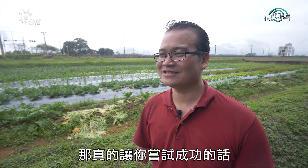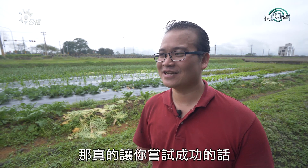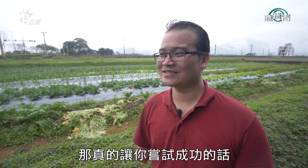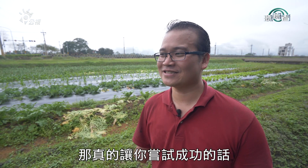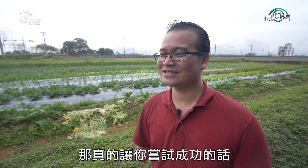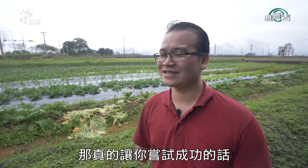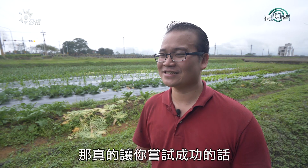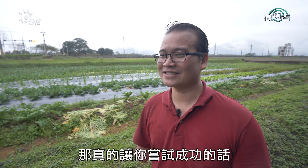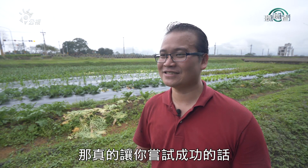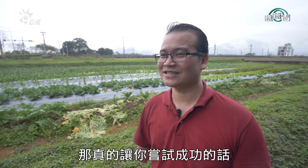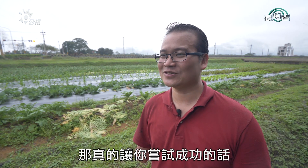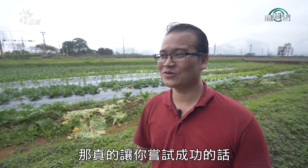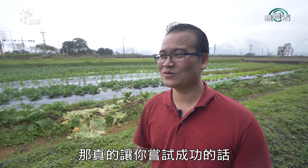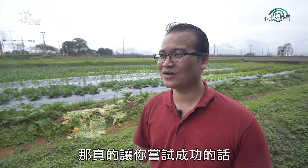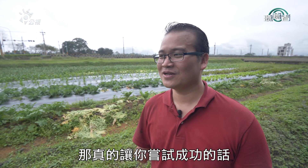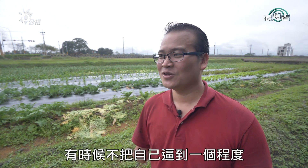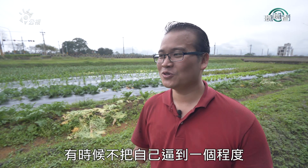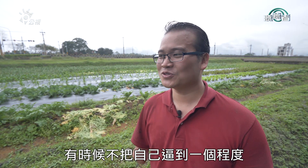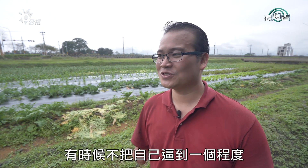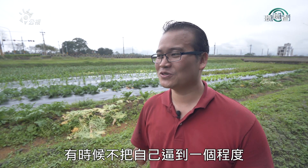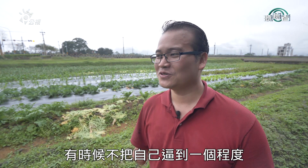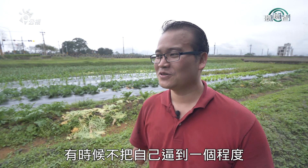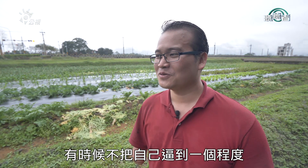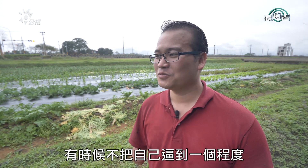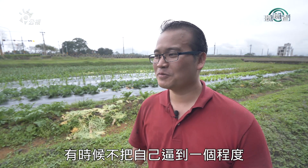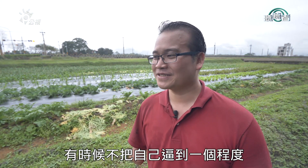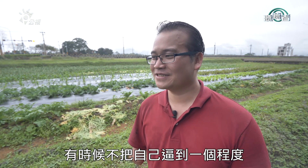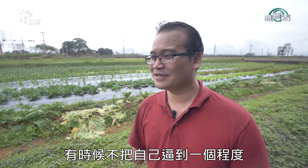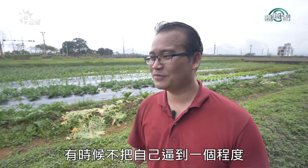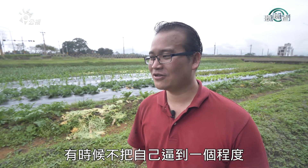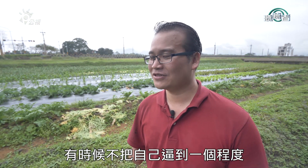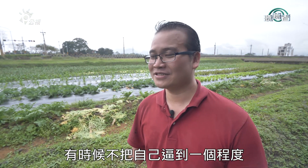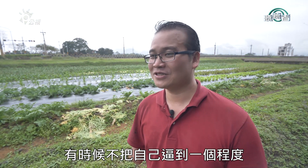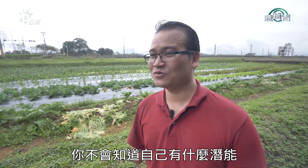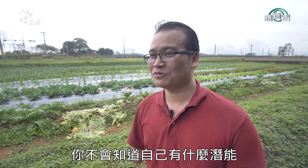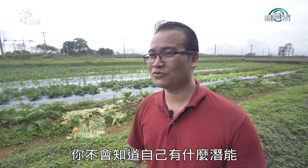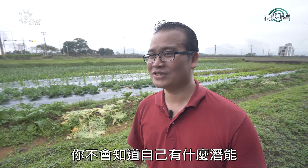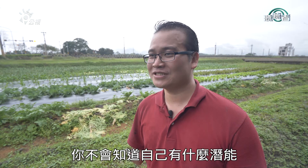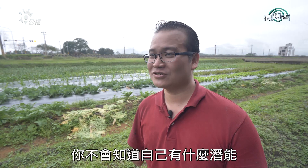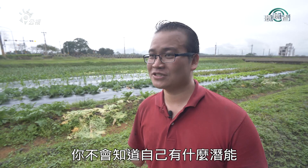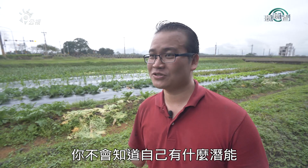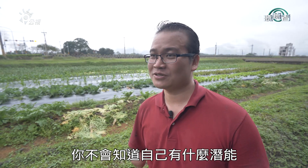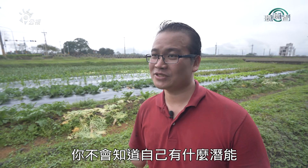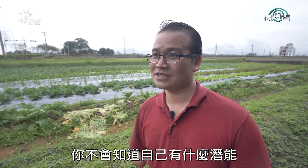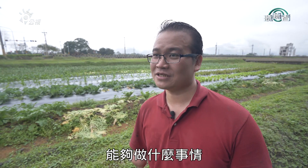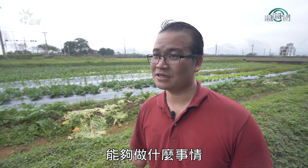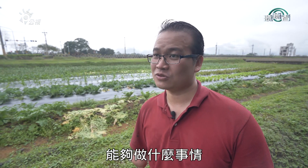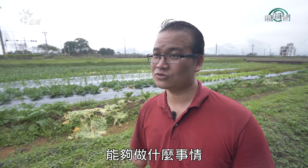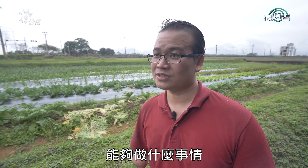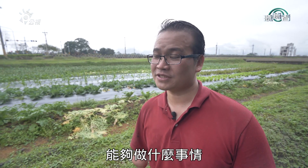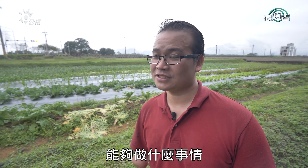那真的让你尝试成功的话，有时候不把自己逼到一个程度，你不会知道自己有什么潜能，能够做什么事